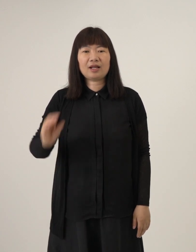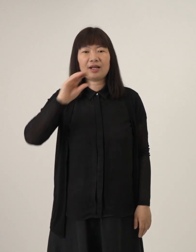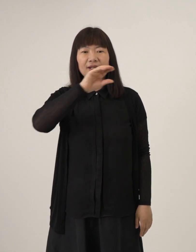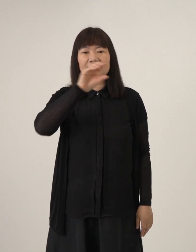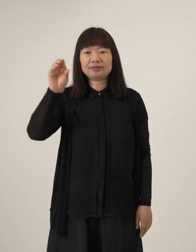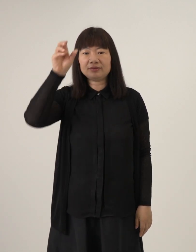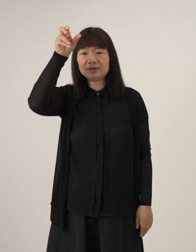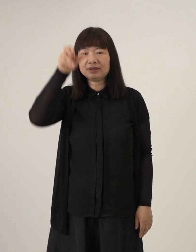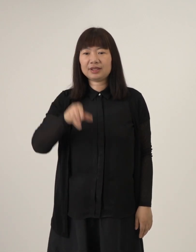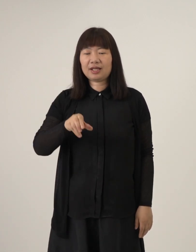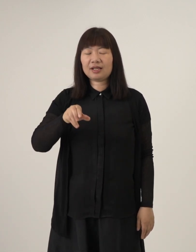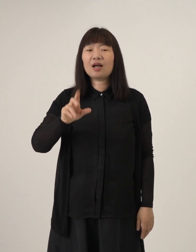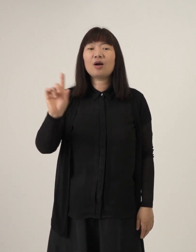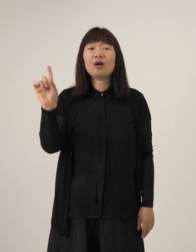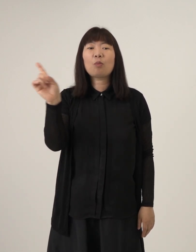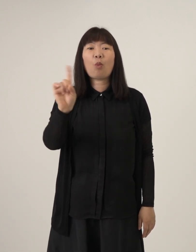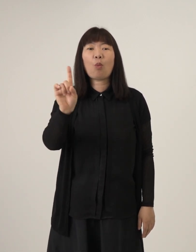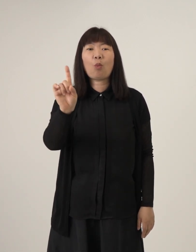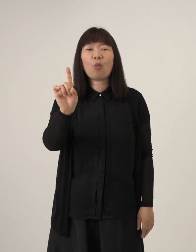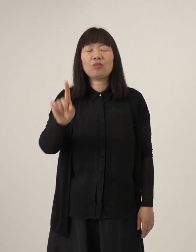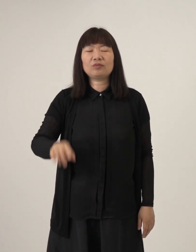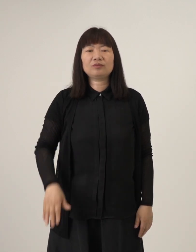십자가는 당시